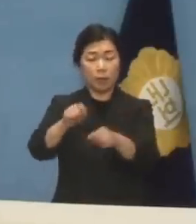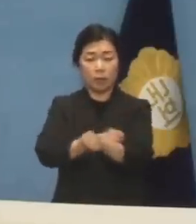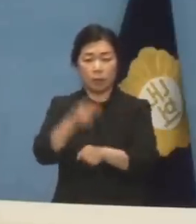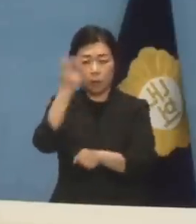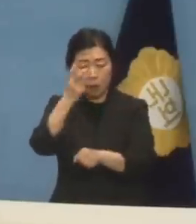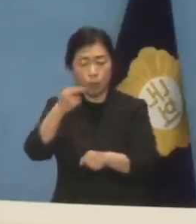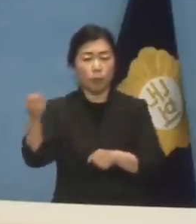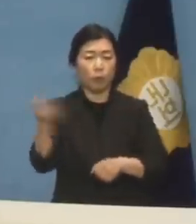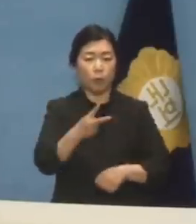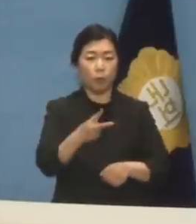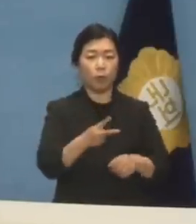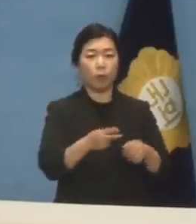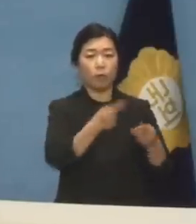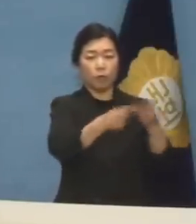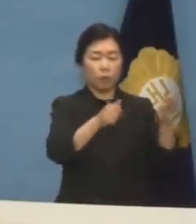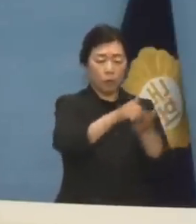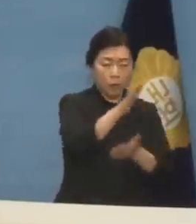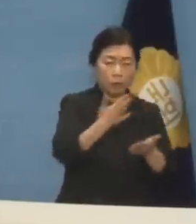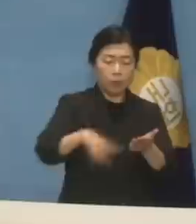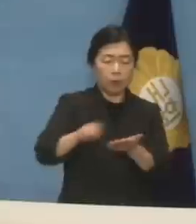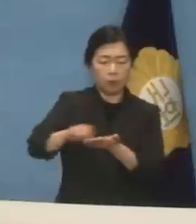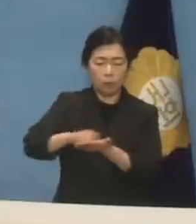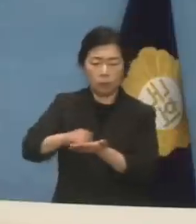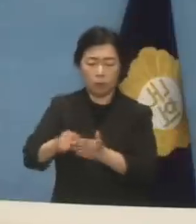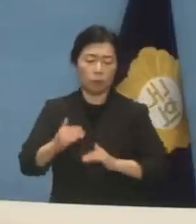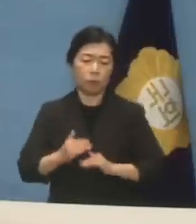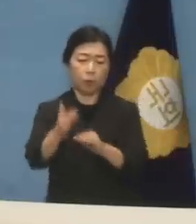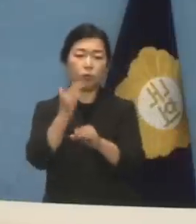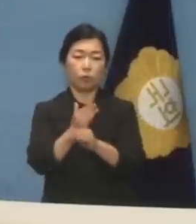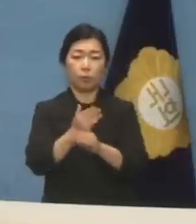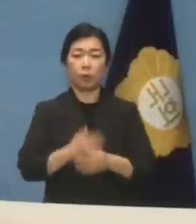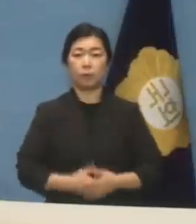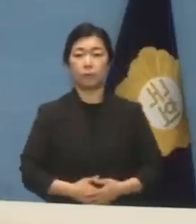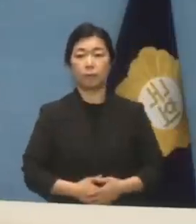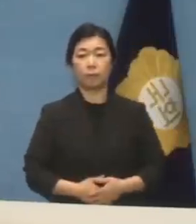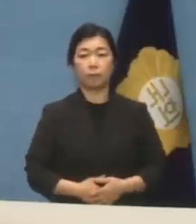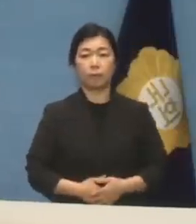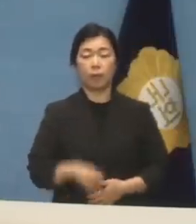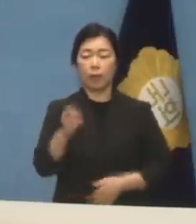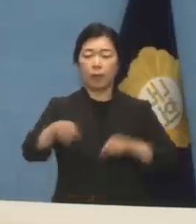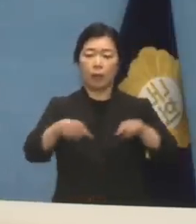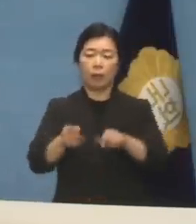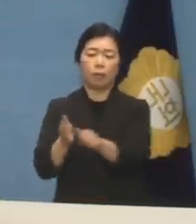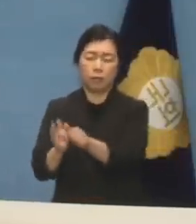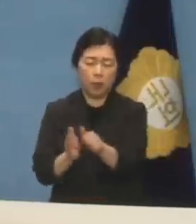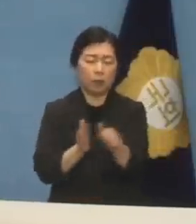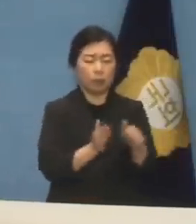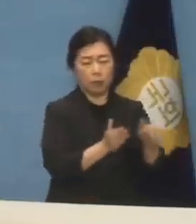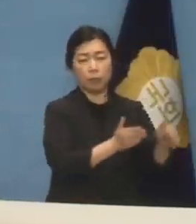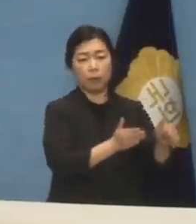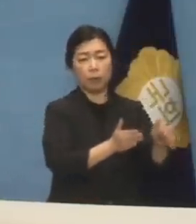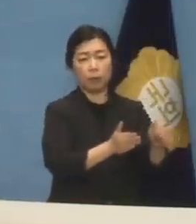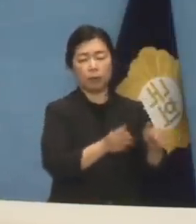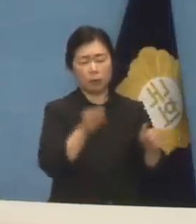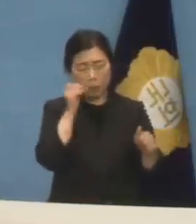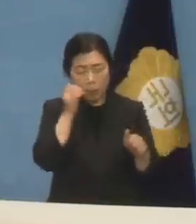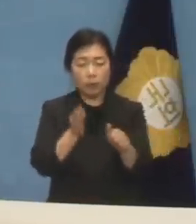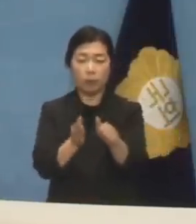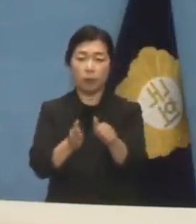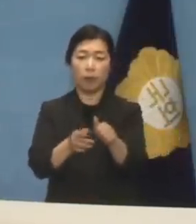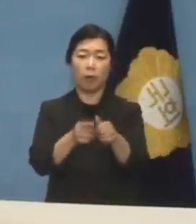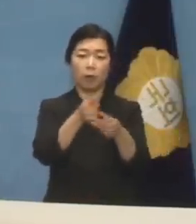운동도 더욱 박차를 가해 진행할 것입니다. 야당들의 호소합니다. 제발 윤석열 정권 무너뜨려